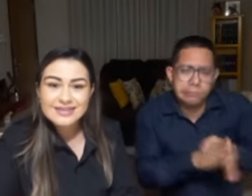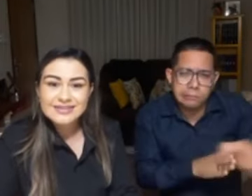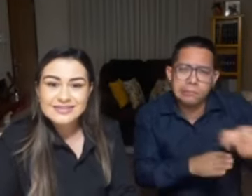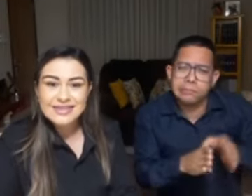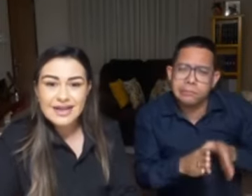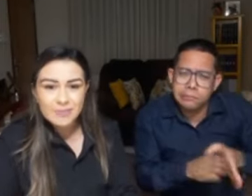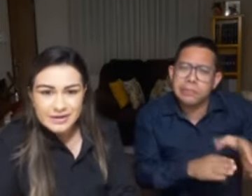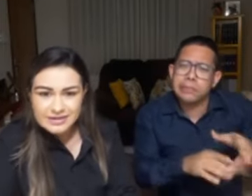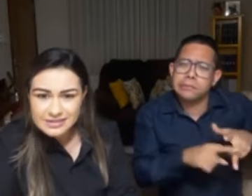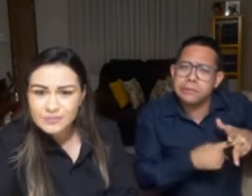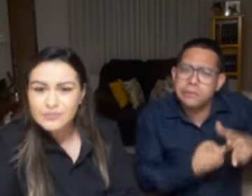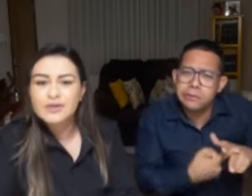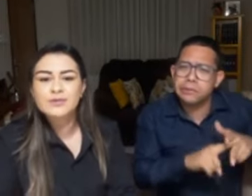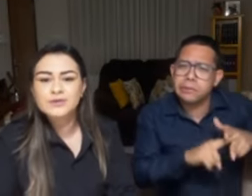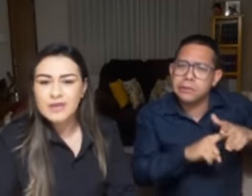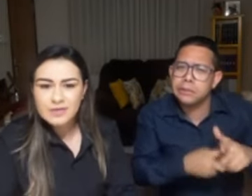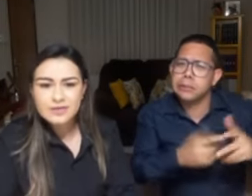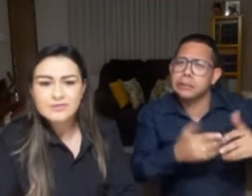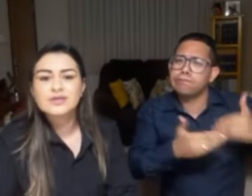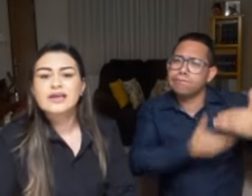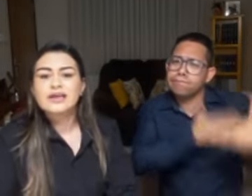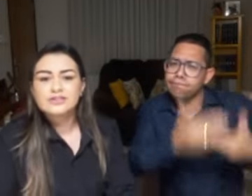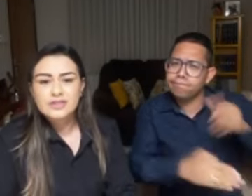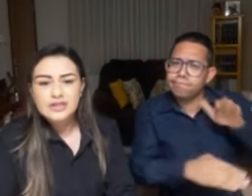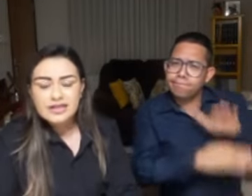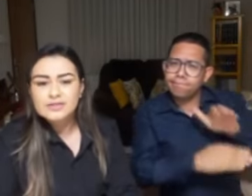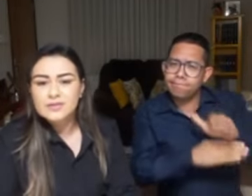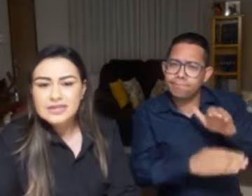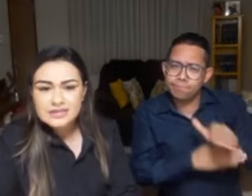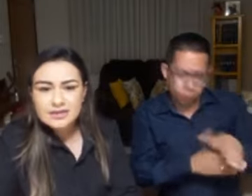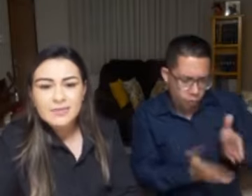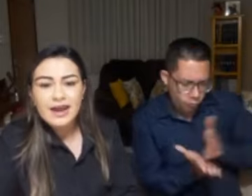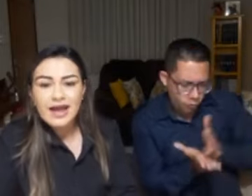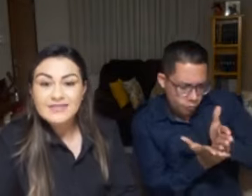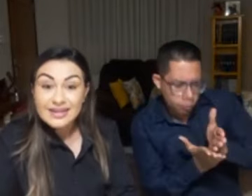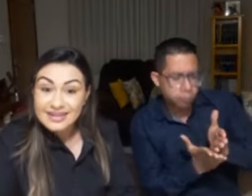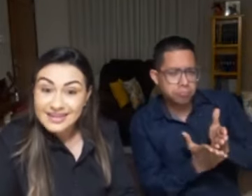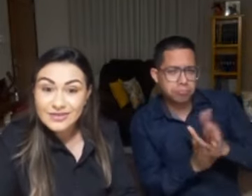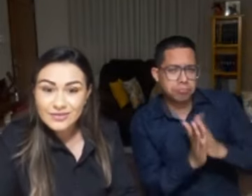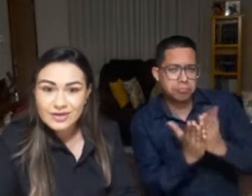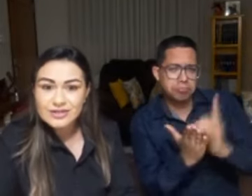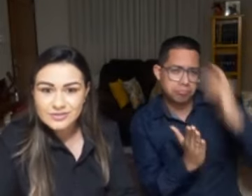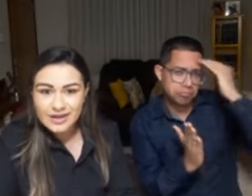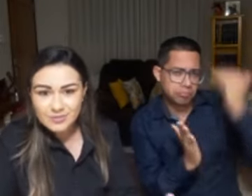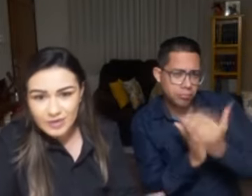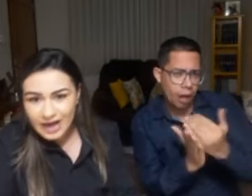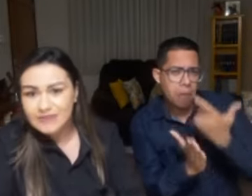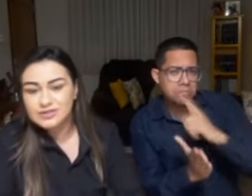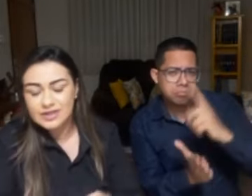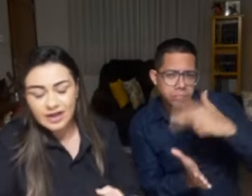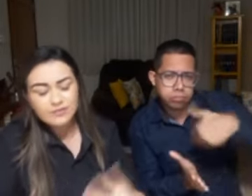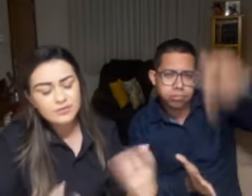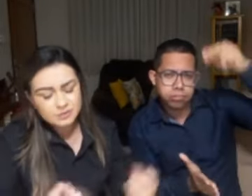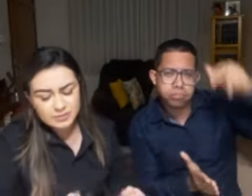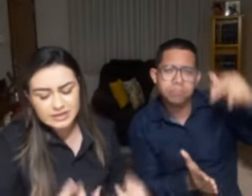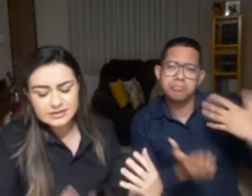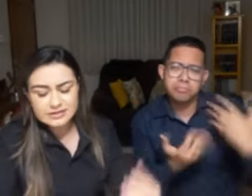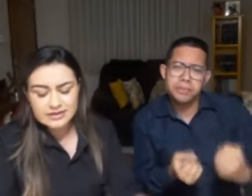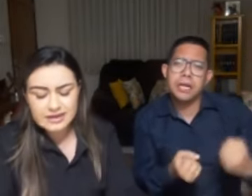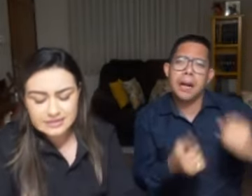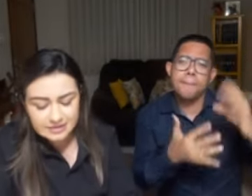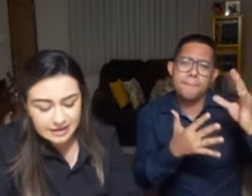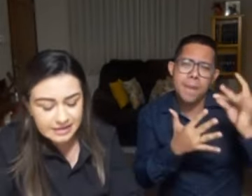né, se ela permanecesse firme nos caminhos de Cristo, obedecendo a palavra, ela iria com Cristo, né? Morar no céu. E fomos